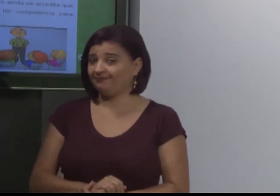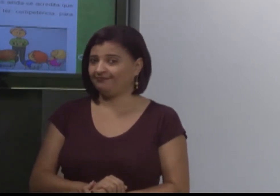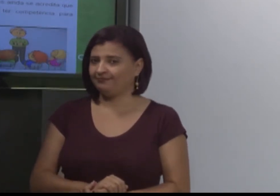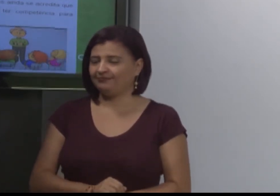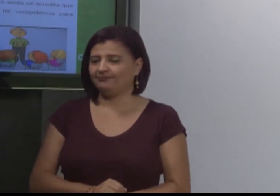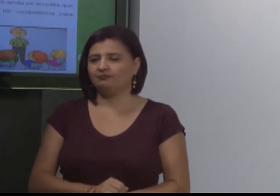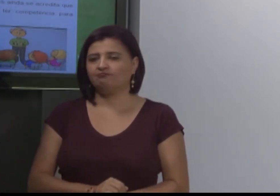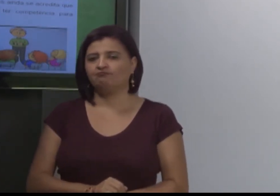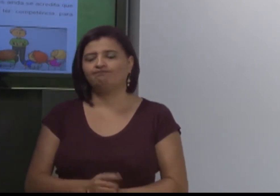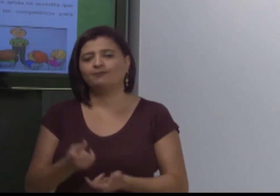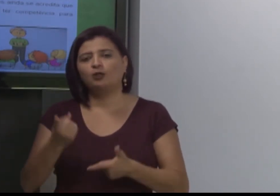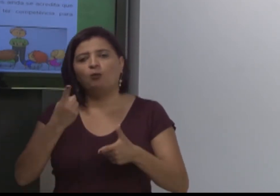existindo problemas.